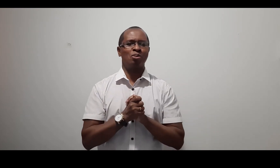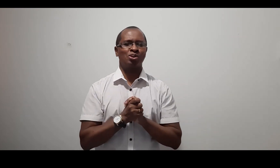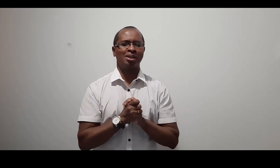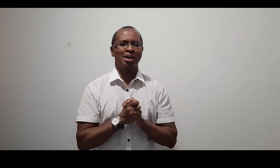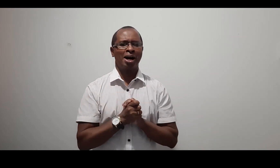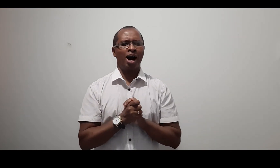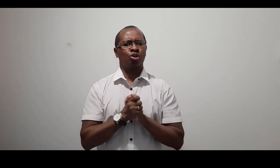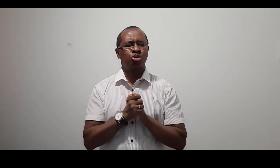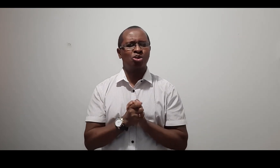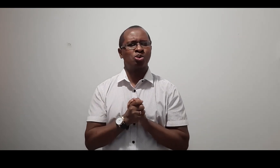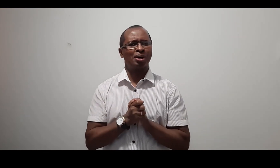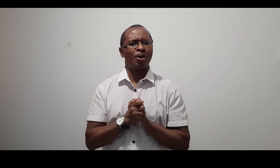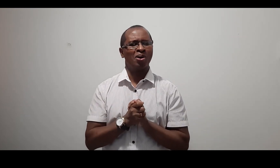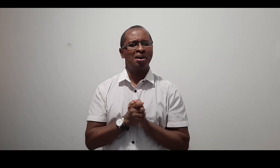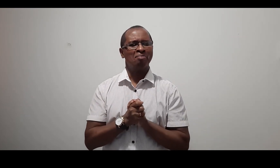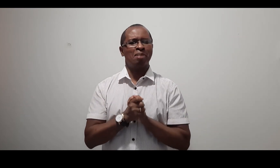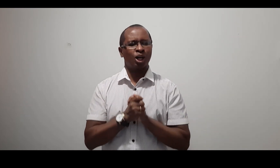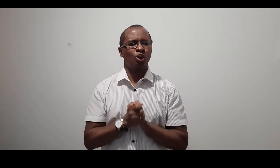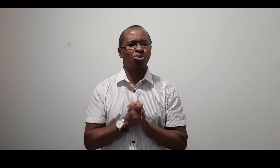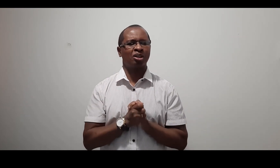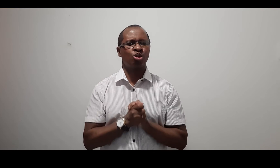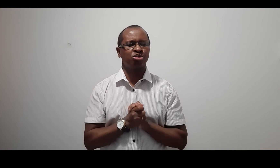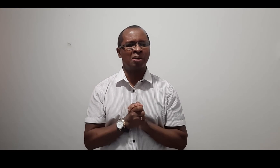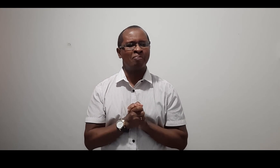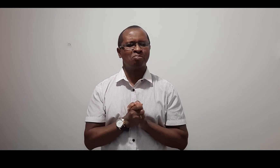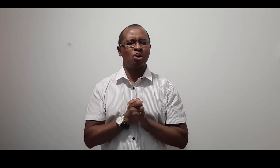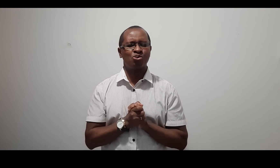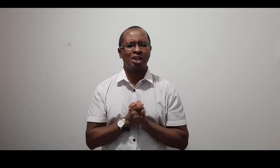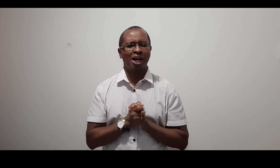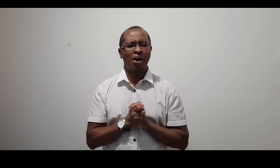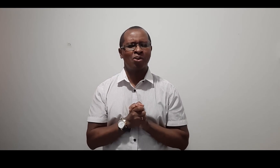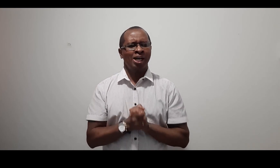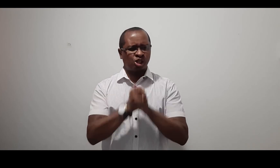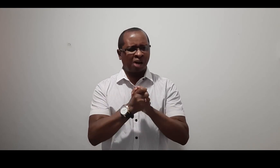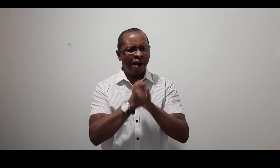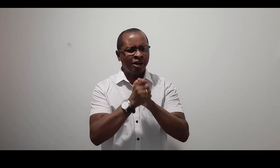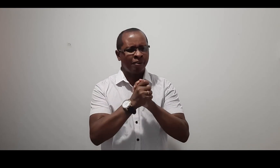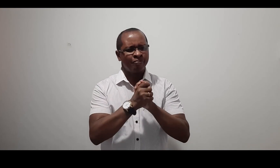mpamonjy atolotro anao malotoka diovy mba ho finenanao zany